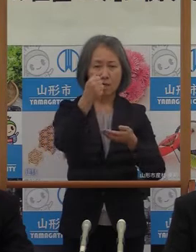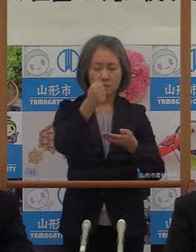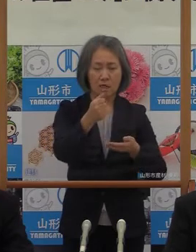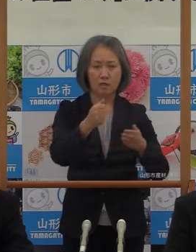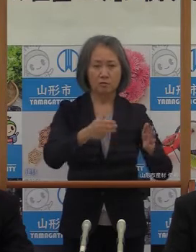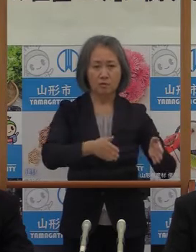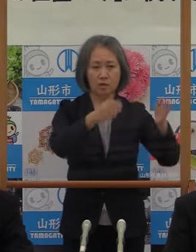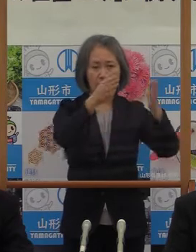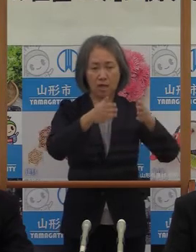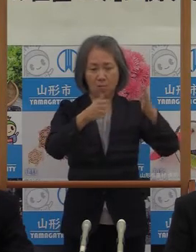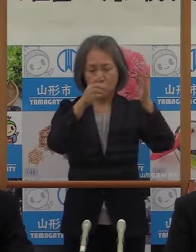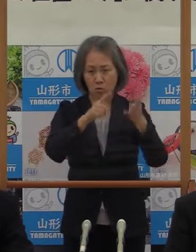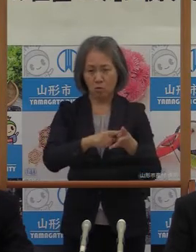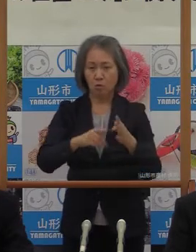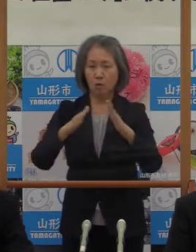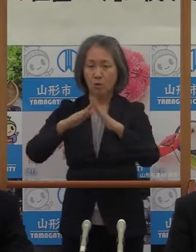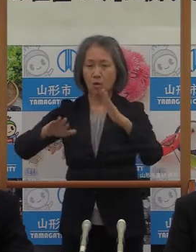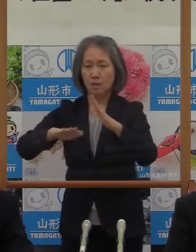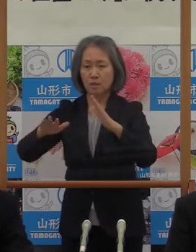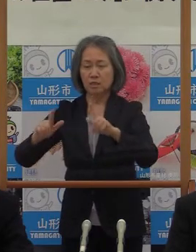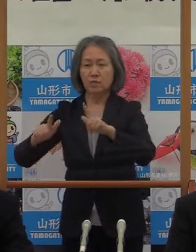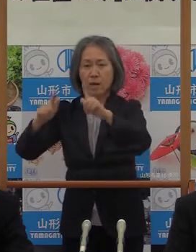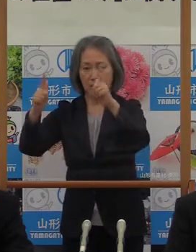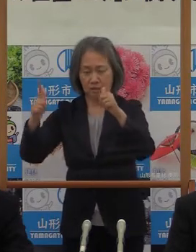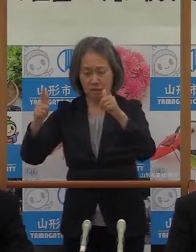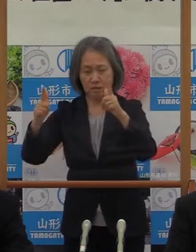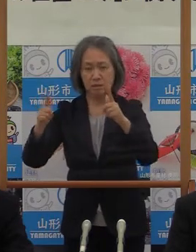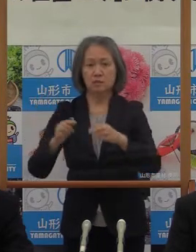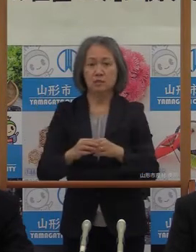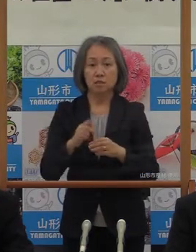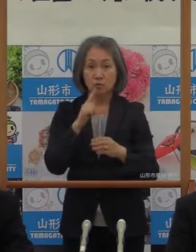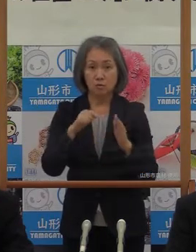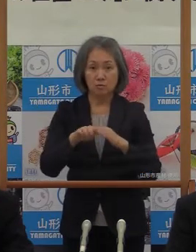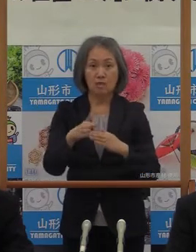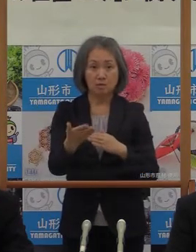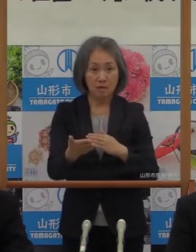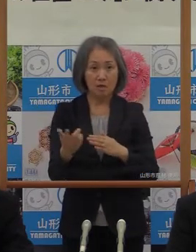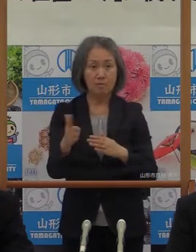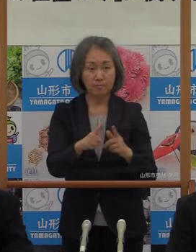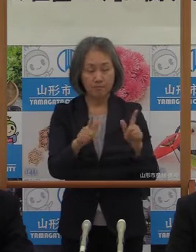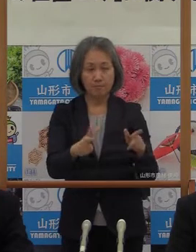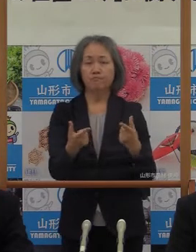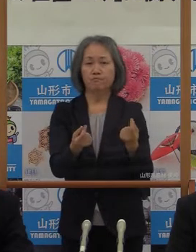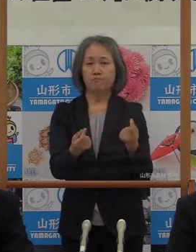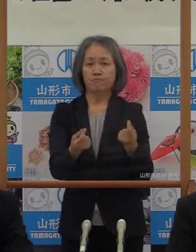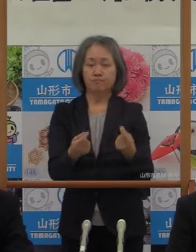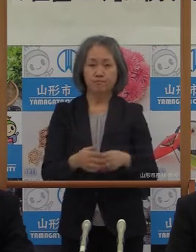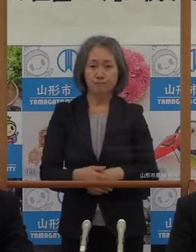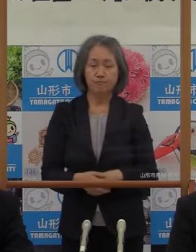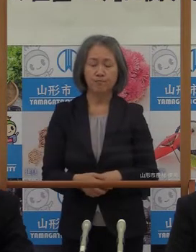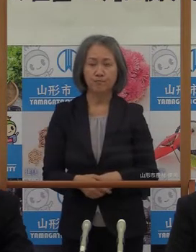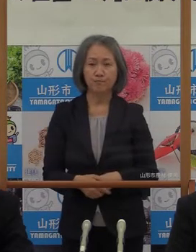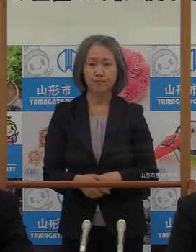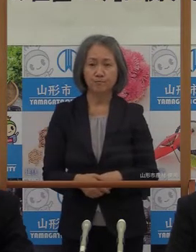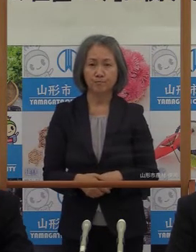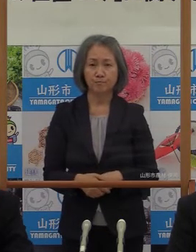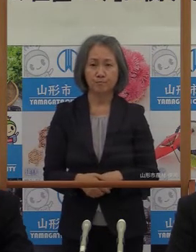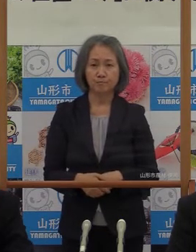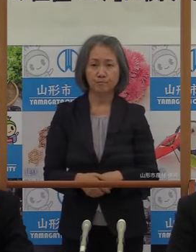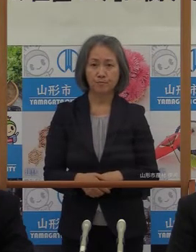がこう寄付、 はい、そうです、 母屋も含めた寄付、はい、分かりました。